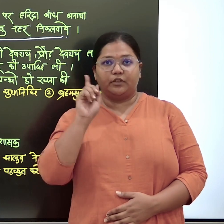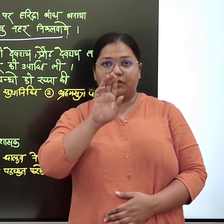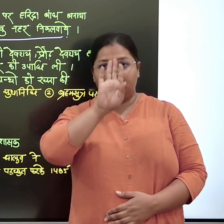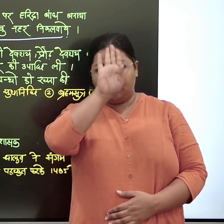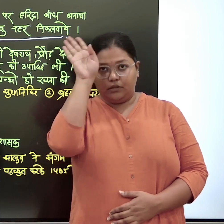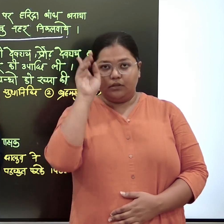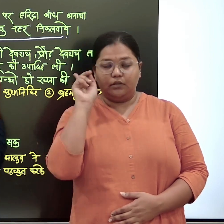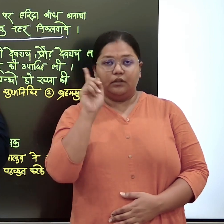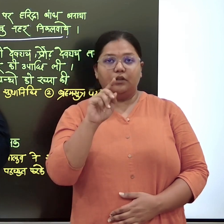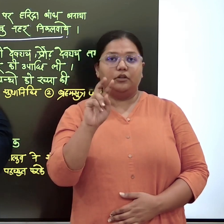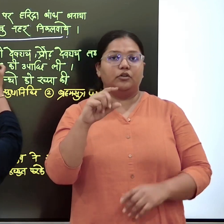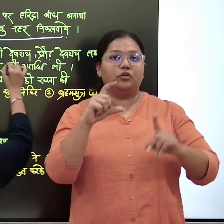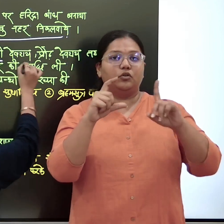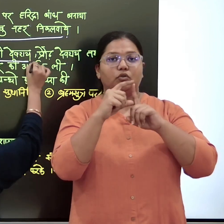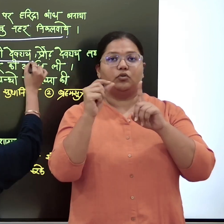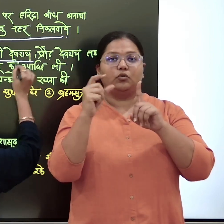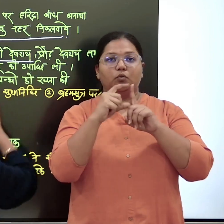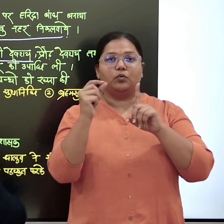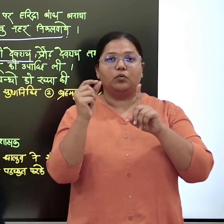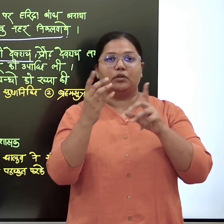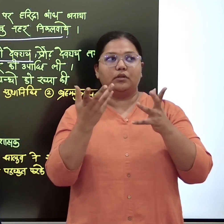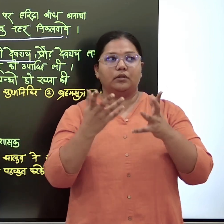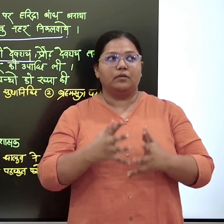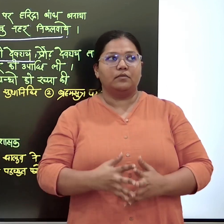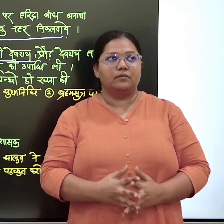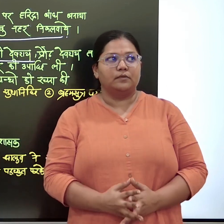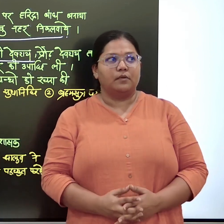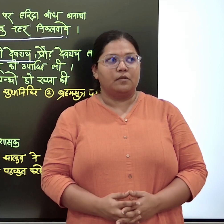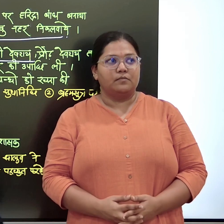इसने इमादी देवराय,